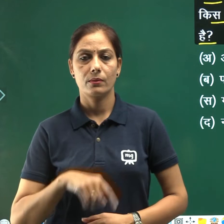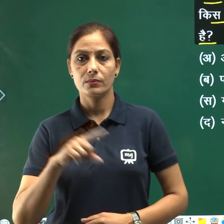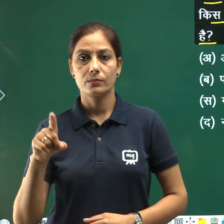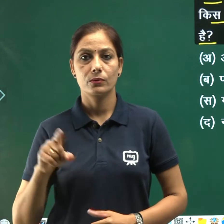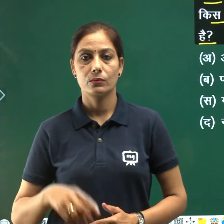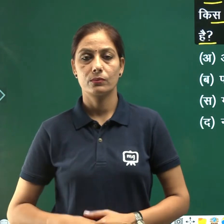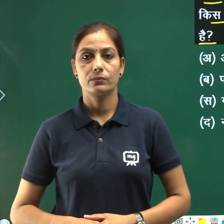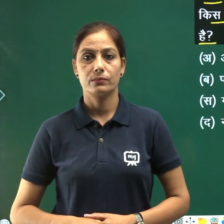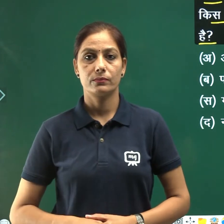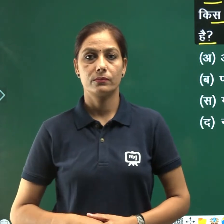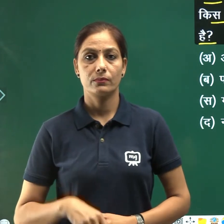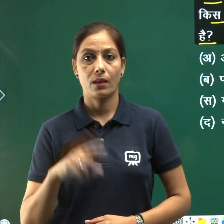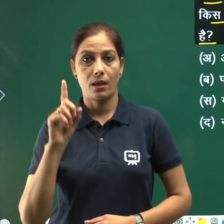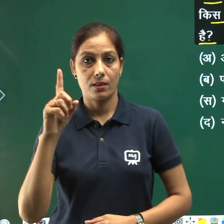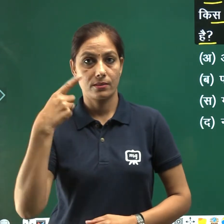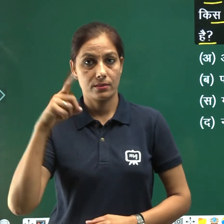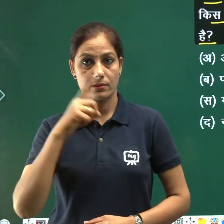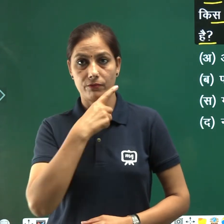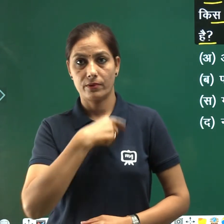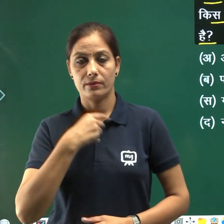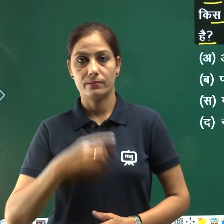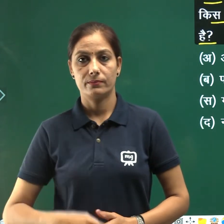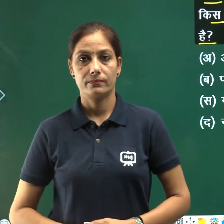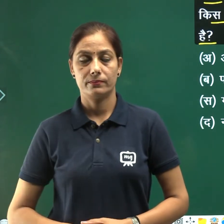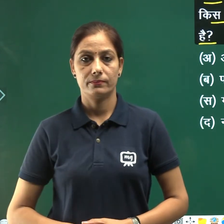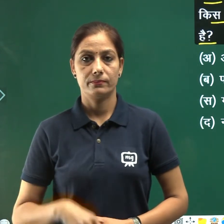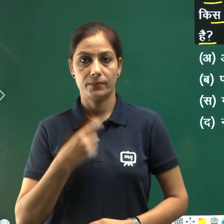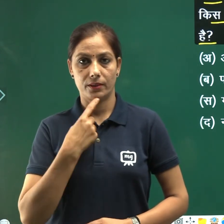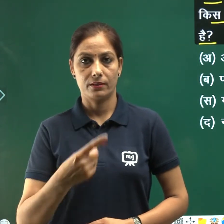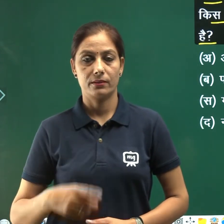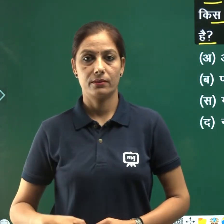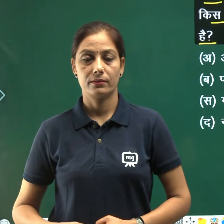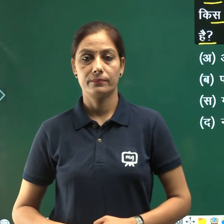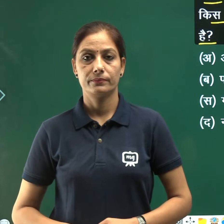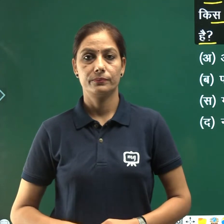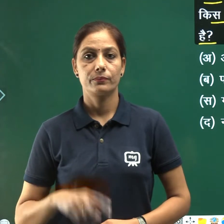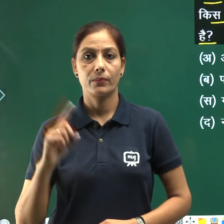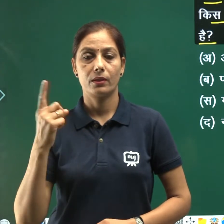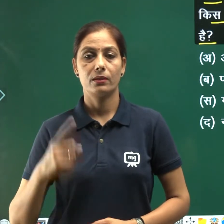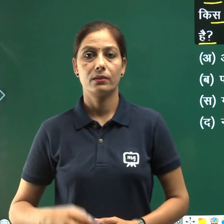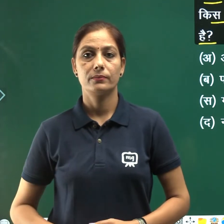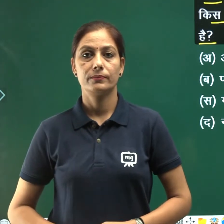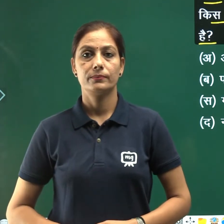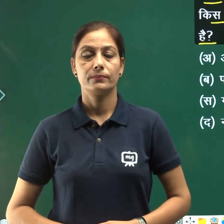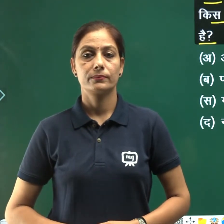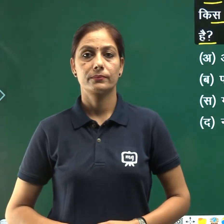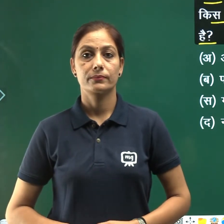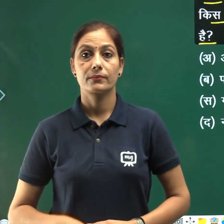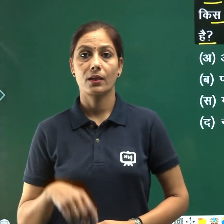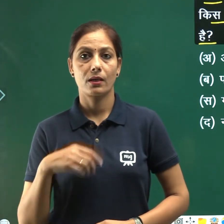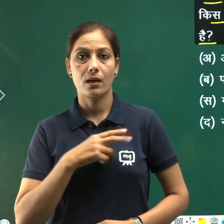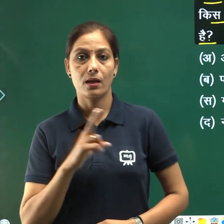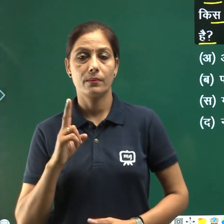आपको एक सही विकल्प बताना है। पहला अनामिका,